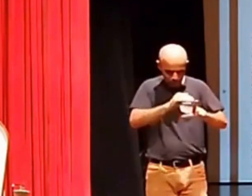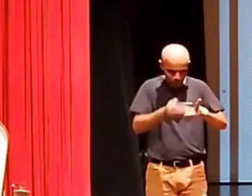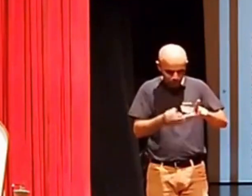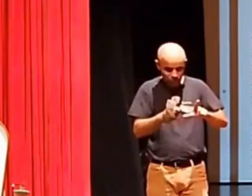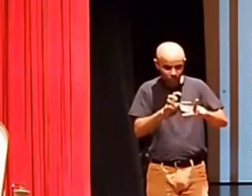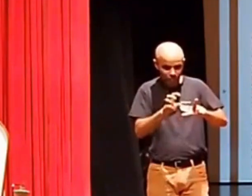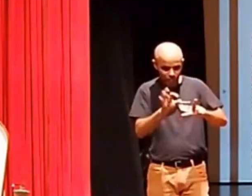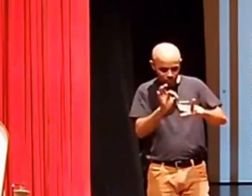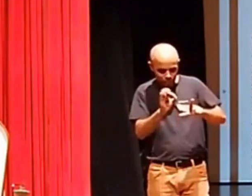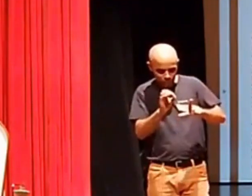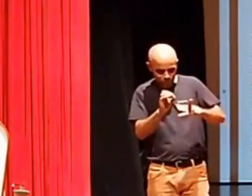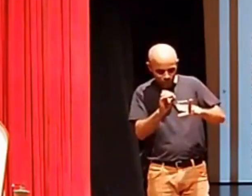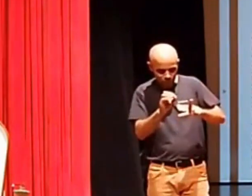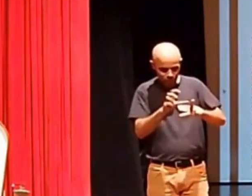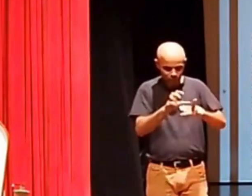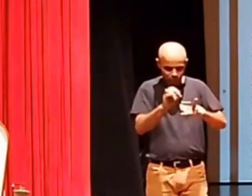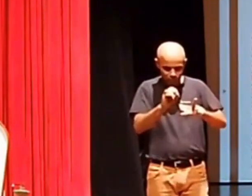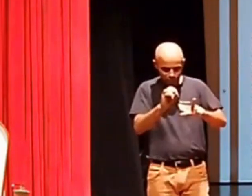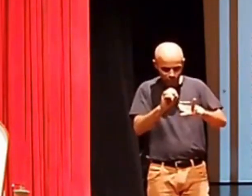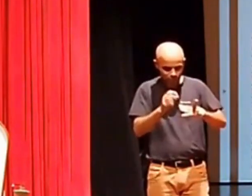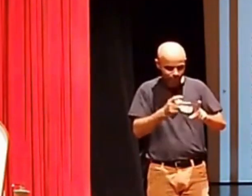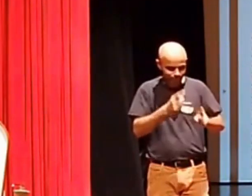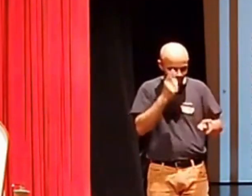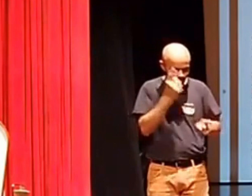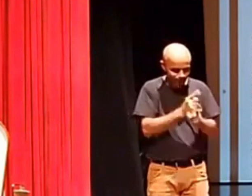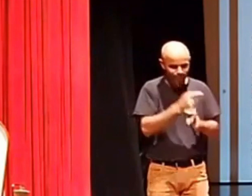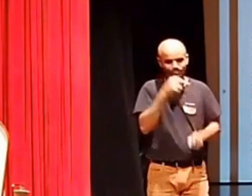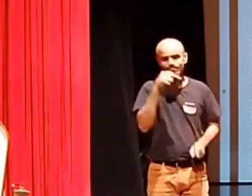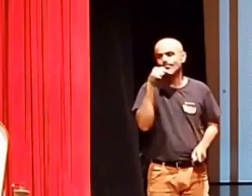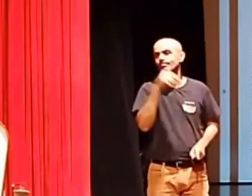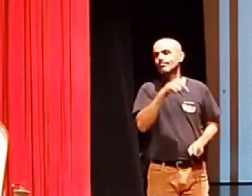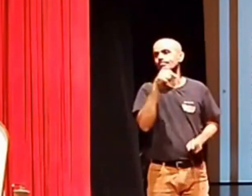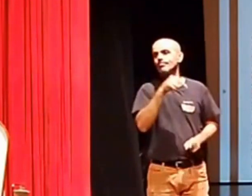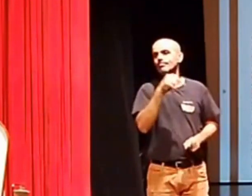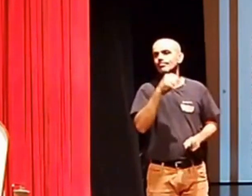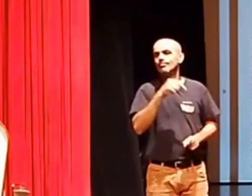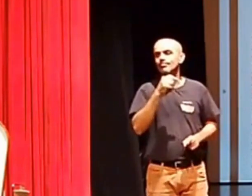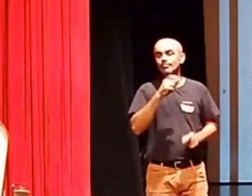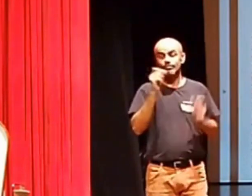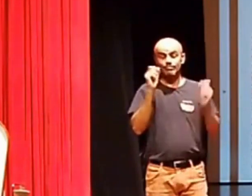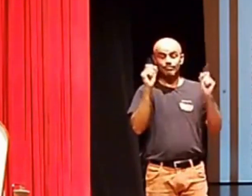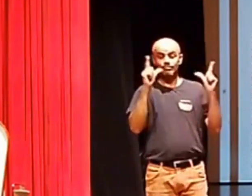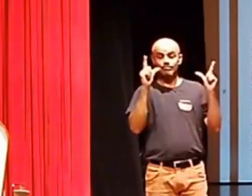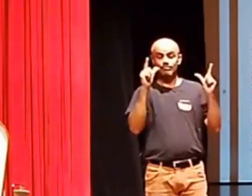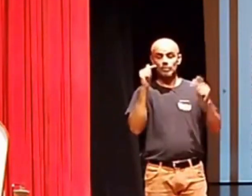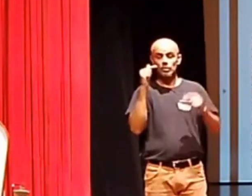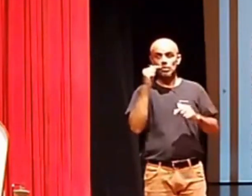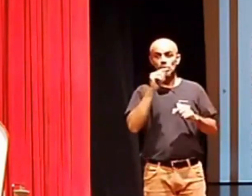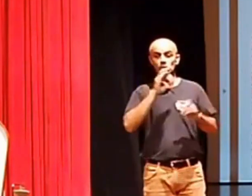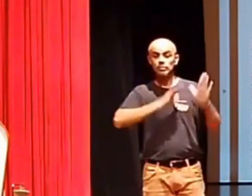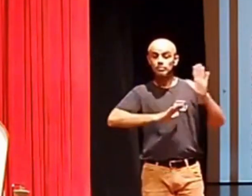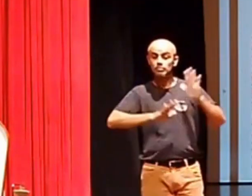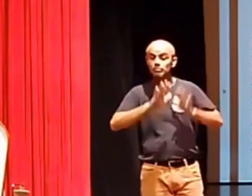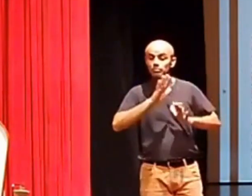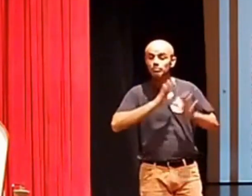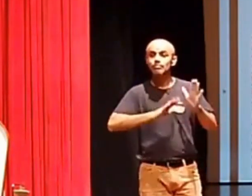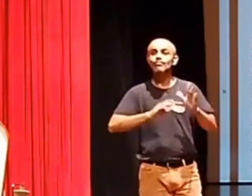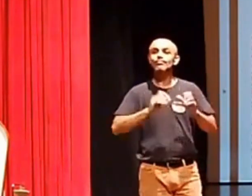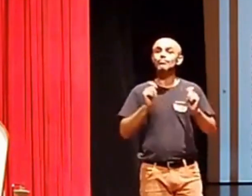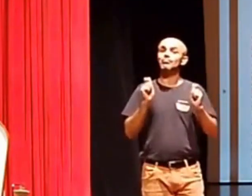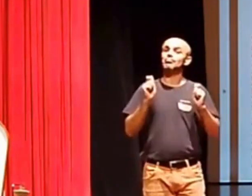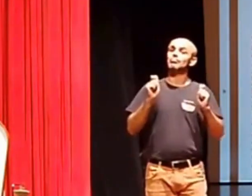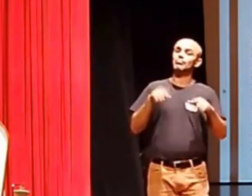5 graus, a gente também vai aí acender um sinal vermelho